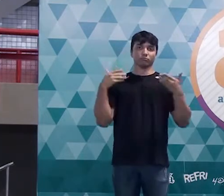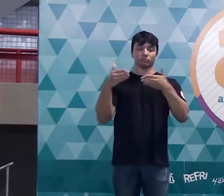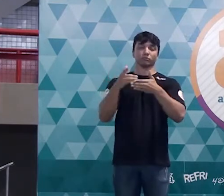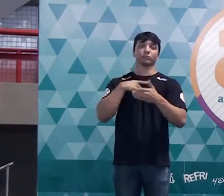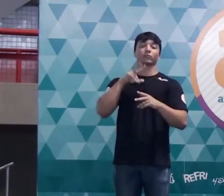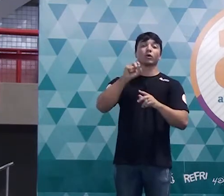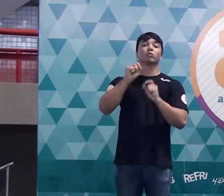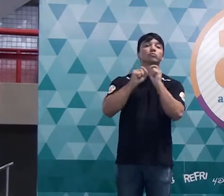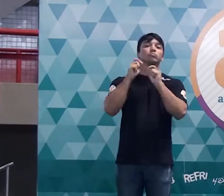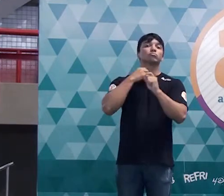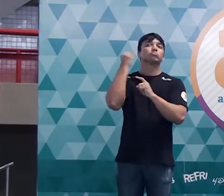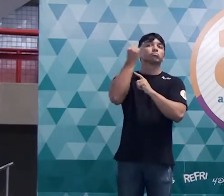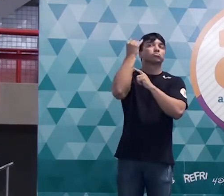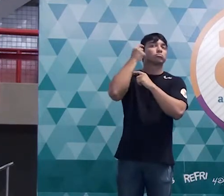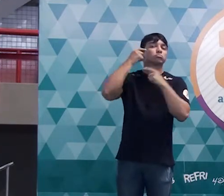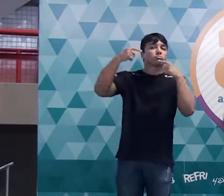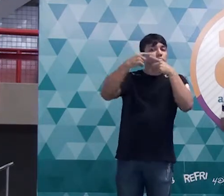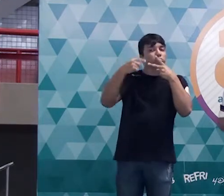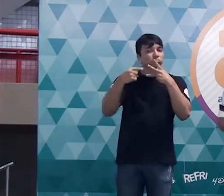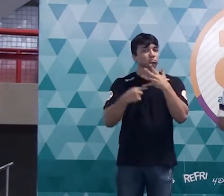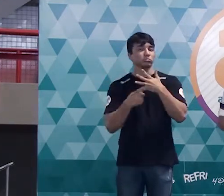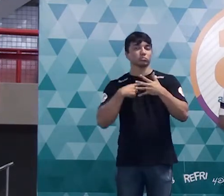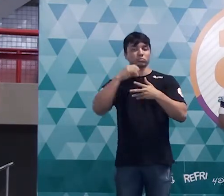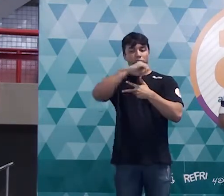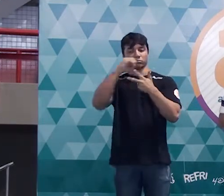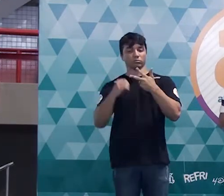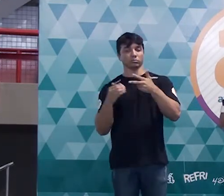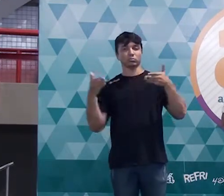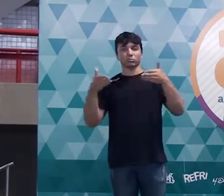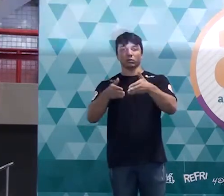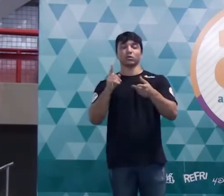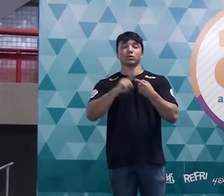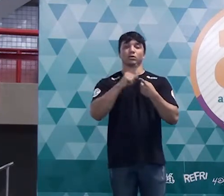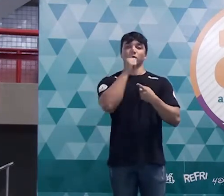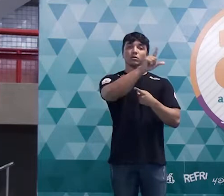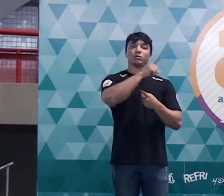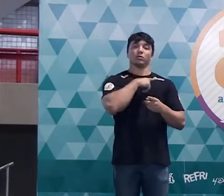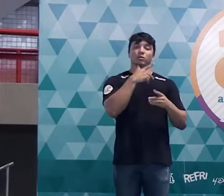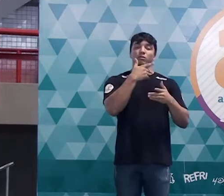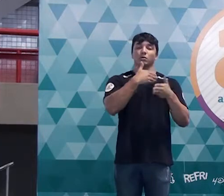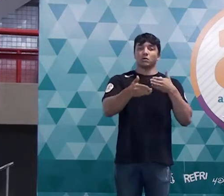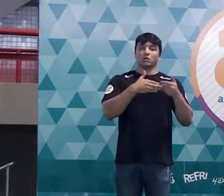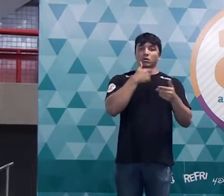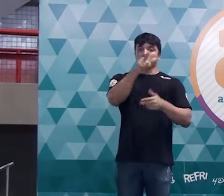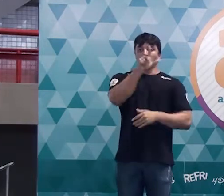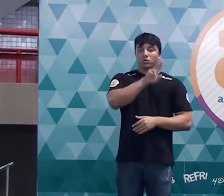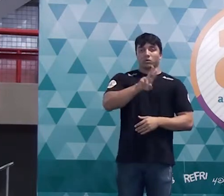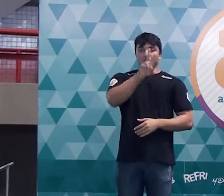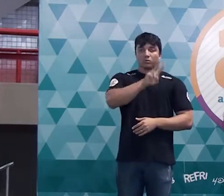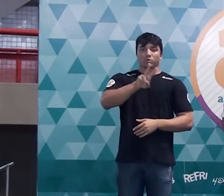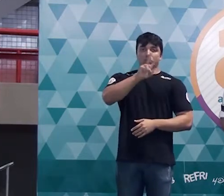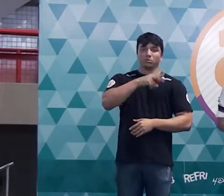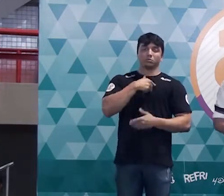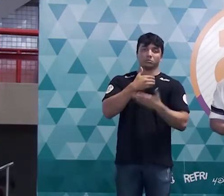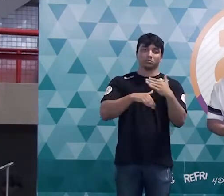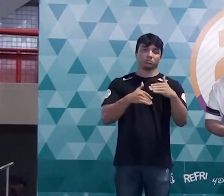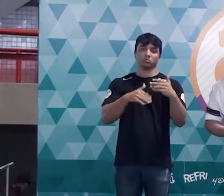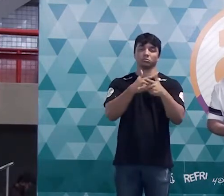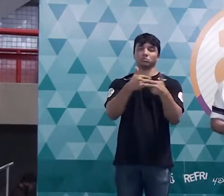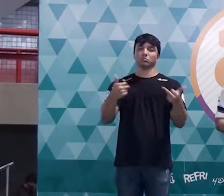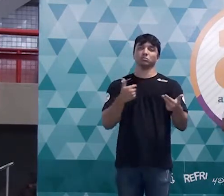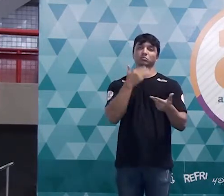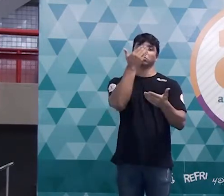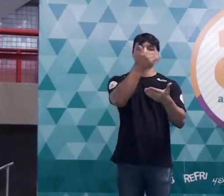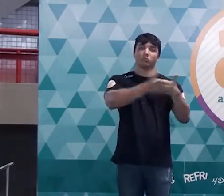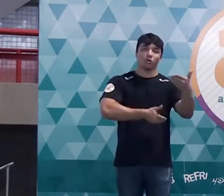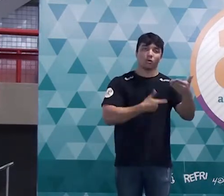serão importantes tanto para a prova do Enem, como para qualquer outro concurso de vestibular ou